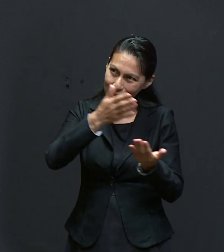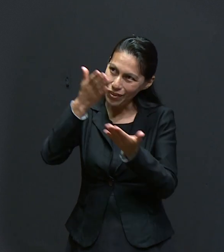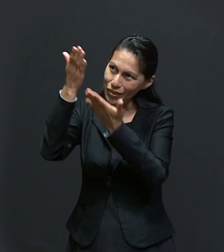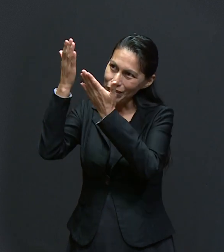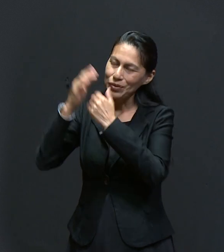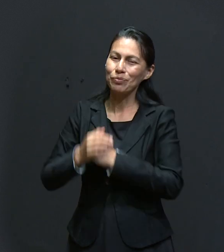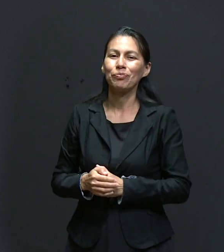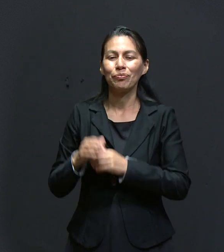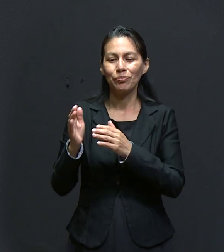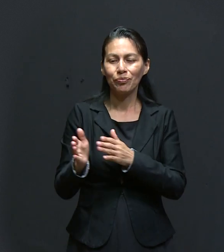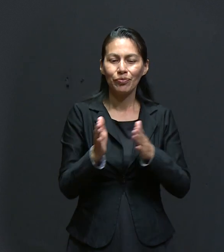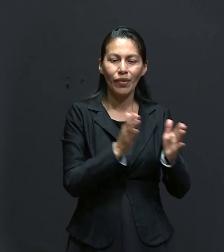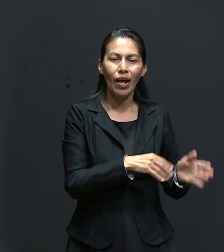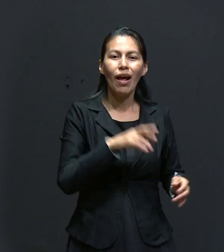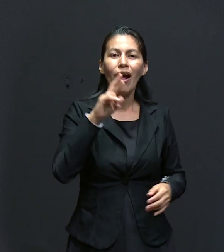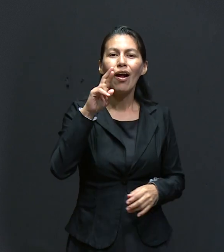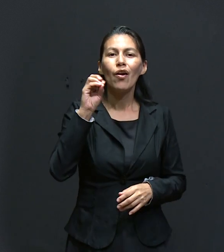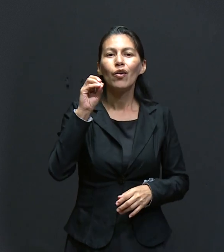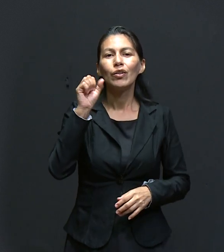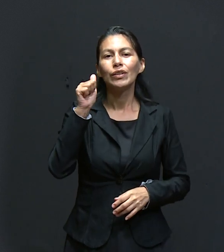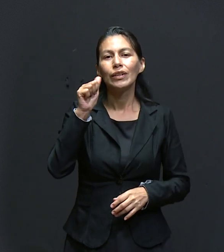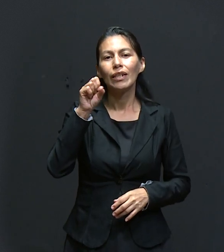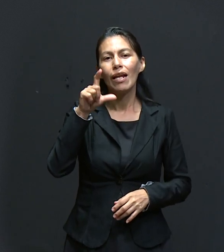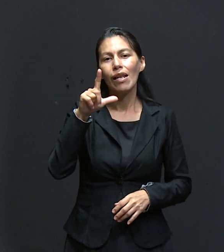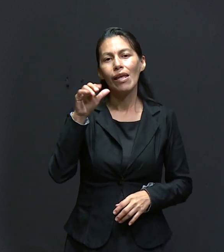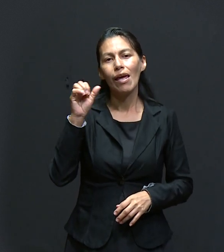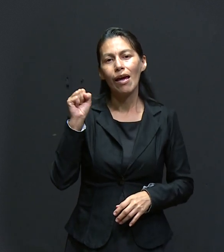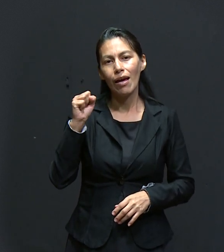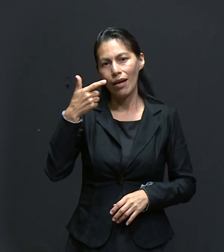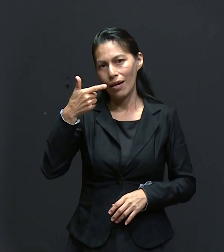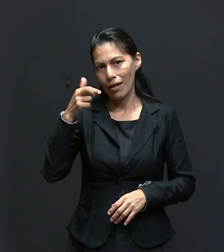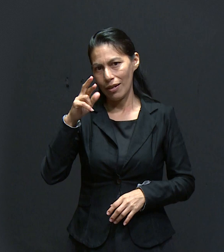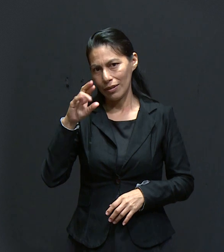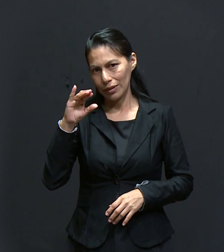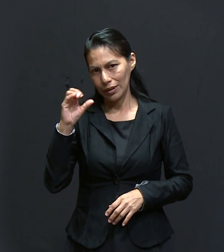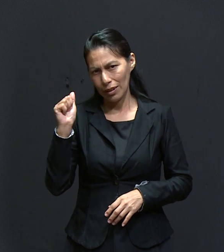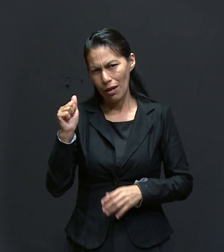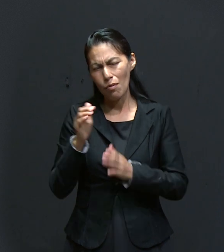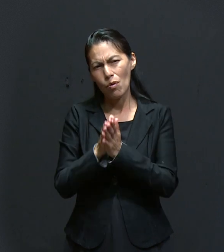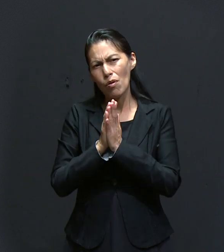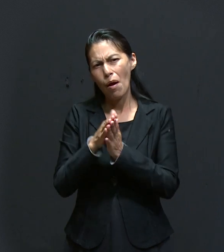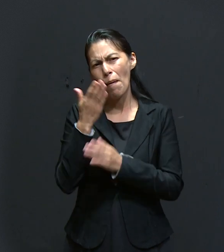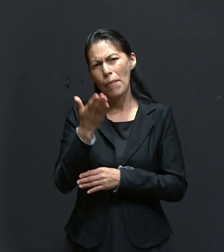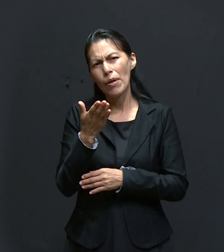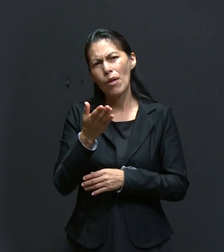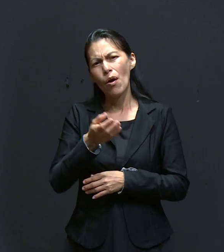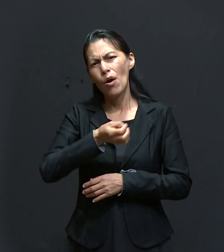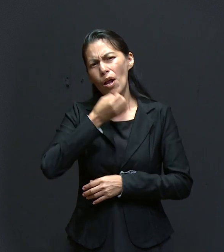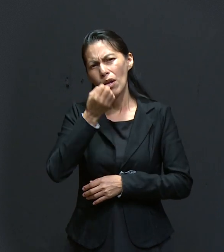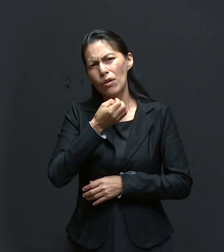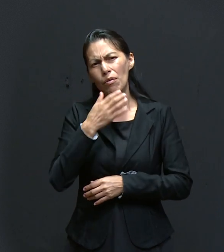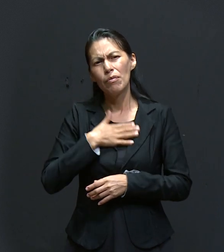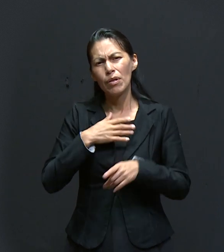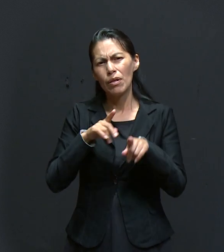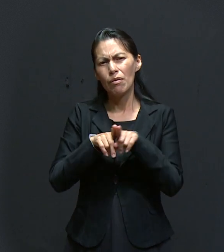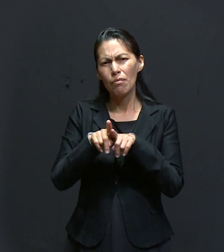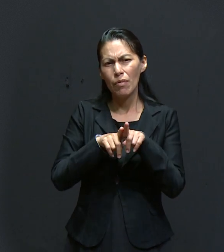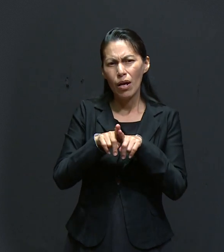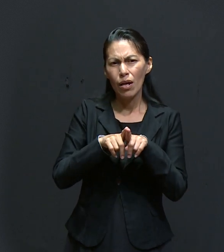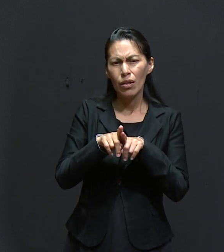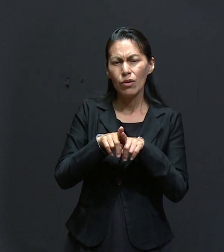rosalía garcía pido oración por mi hermano martín garcía valderrábano y familia